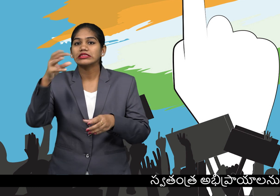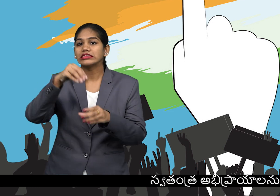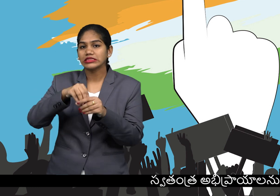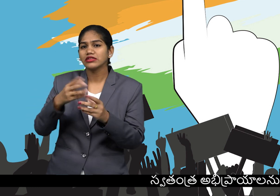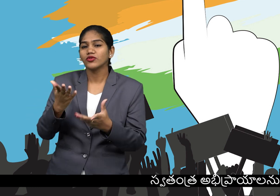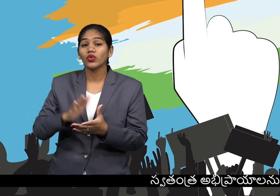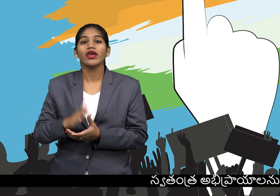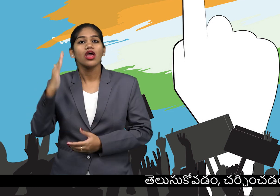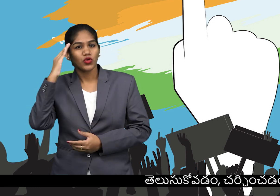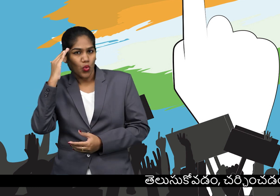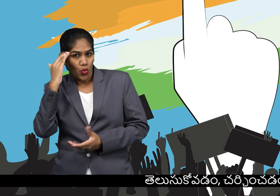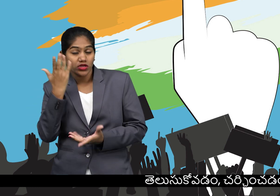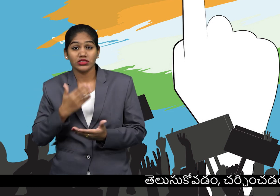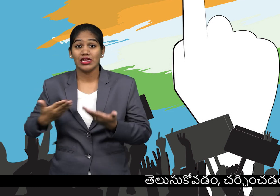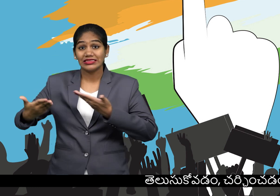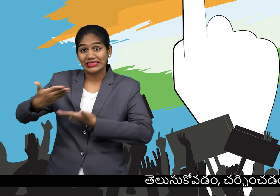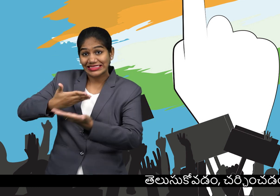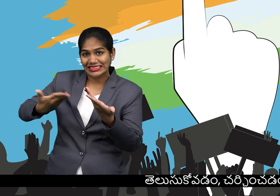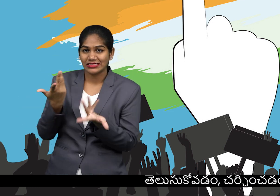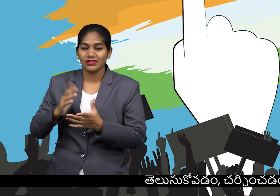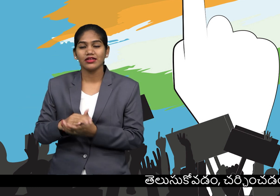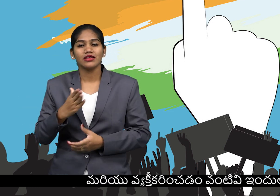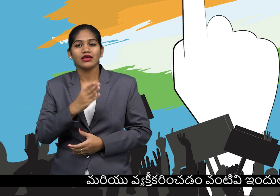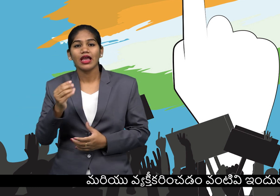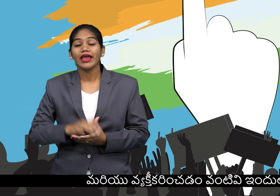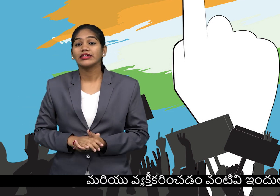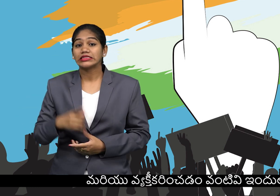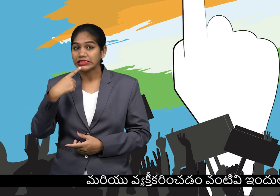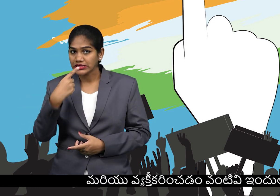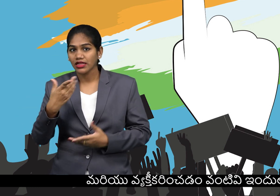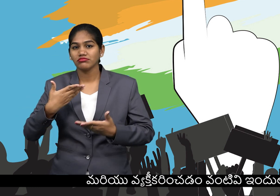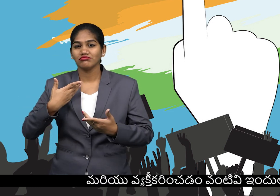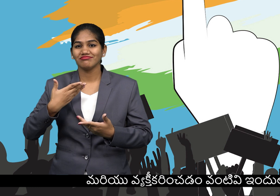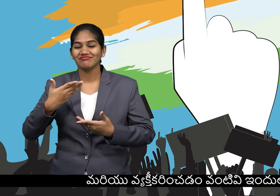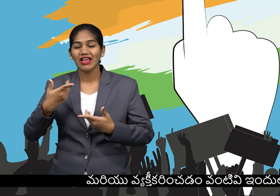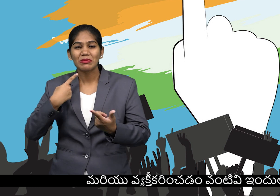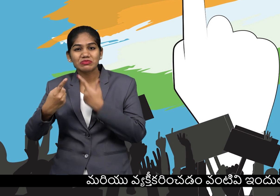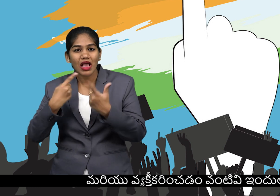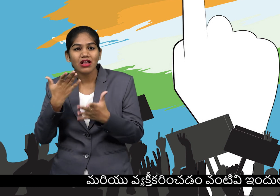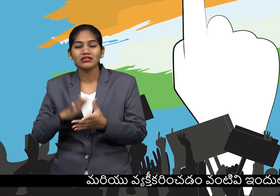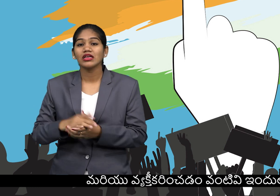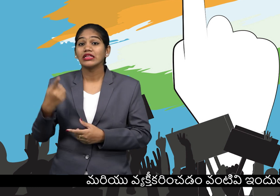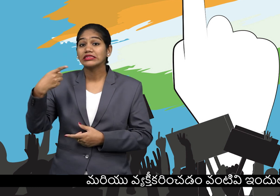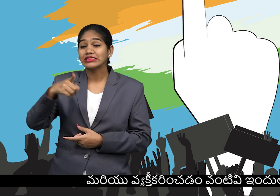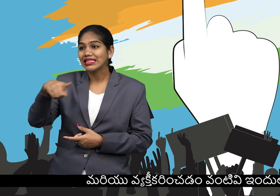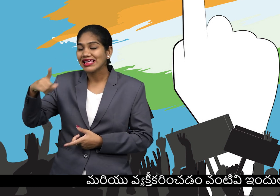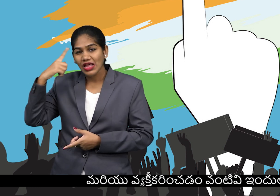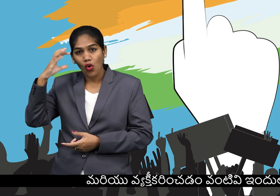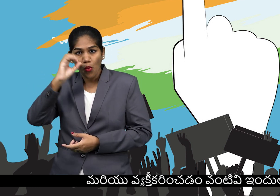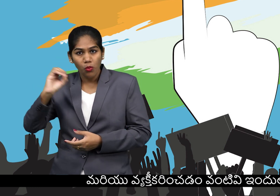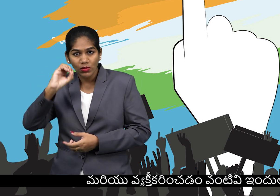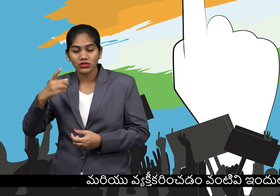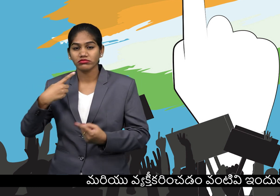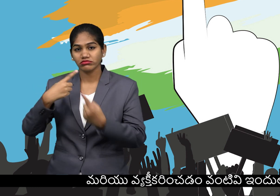స్వతంత్ర అభిప్రాయాలను తెలుసుకోవడం, చర్చించడం మరియు వ్యక్తీకరించడం వంటివి ఇందులో